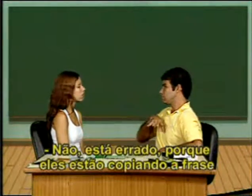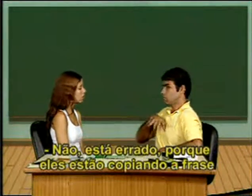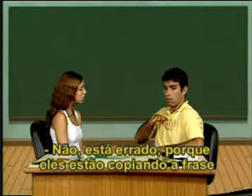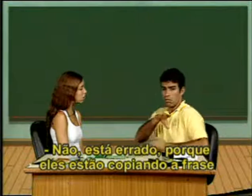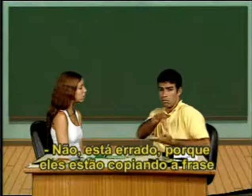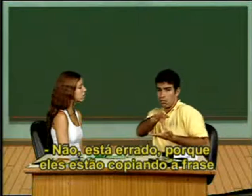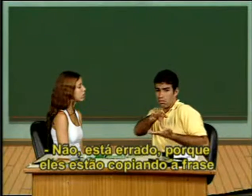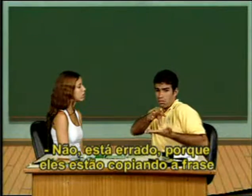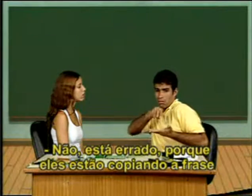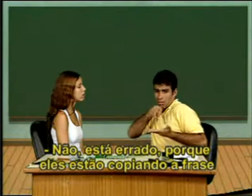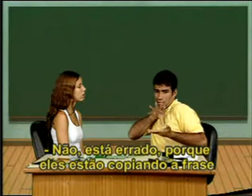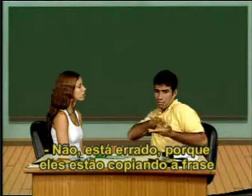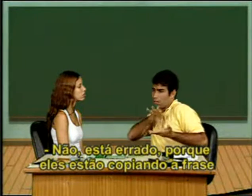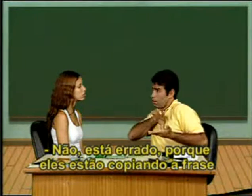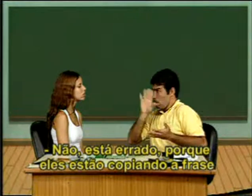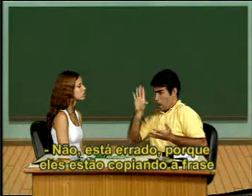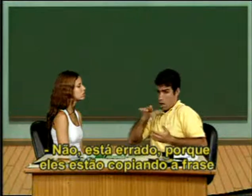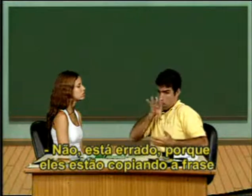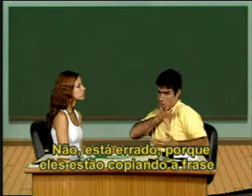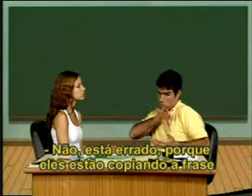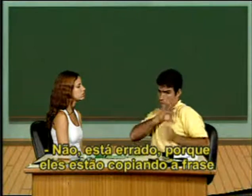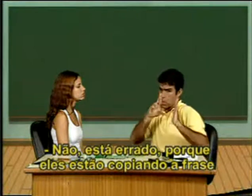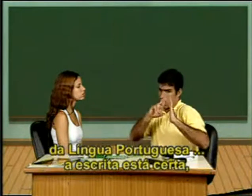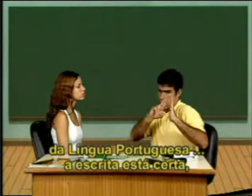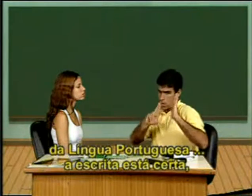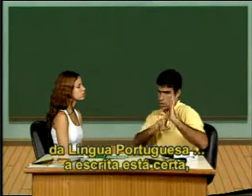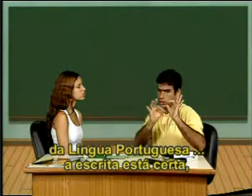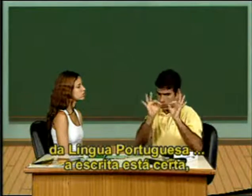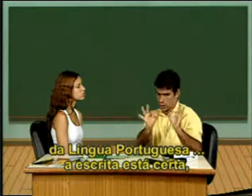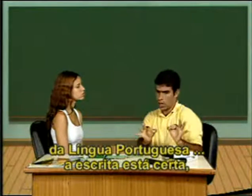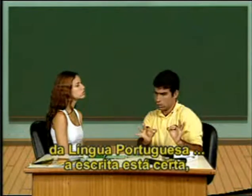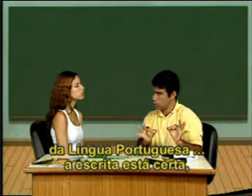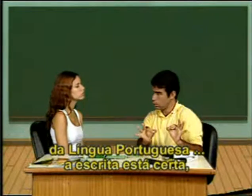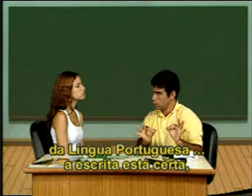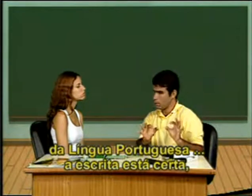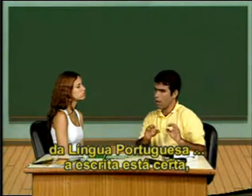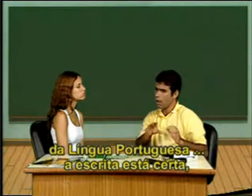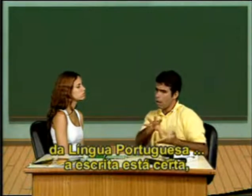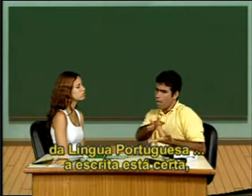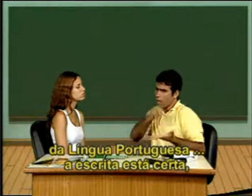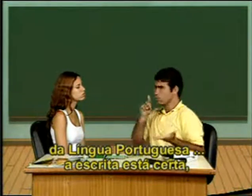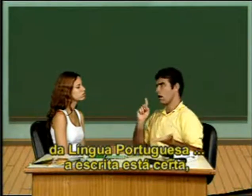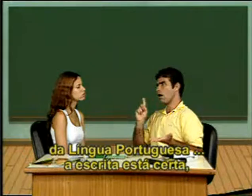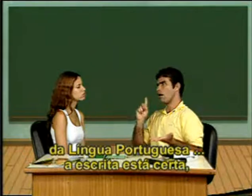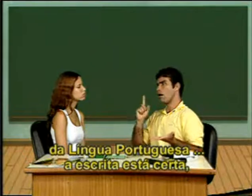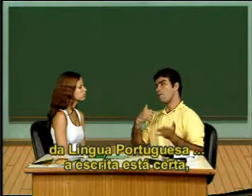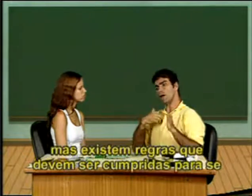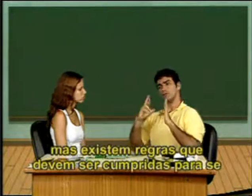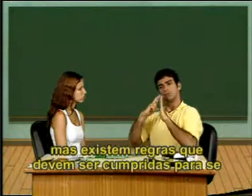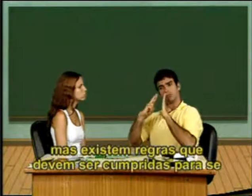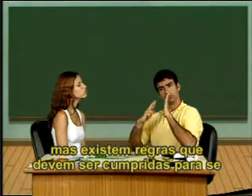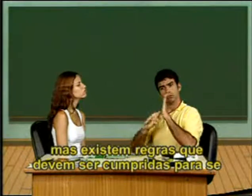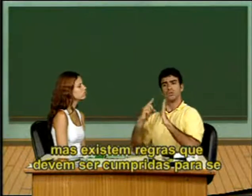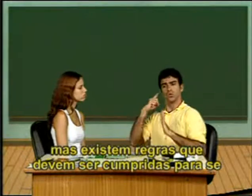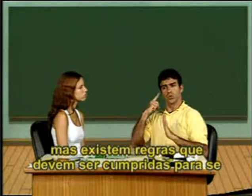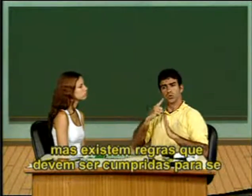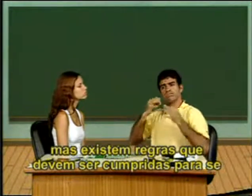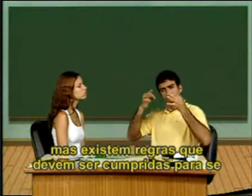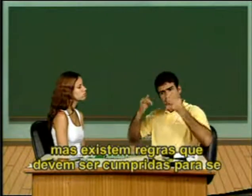Não, está errado, porque eles estão copiando a frase da língua portuguesa. A escrita está certa, mas existem regras que